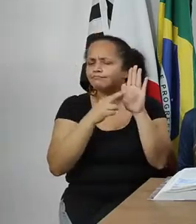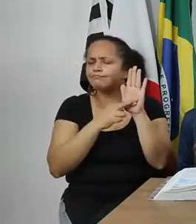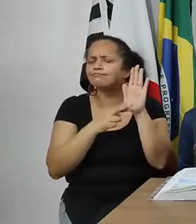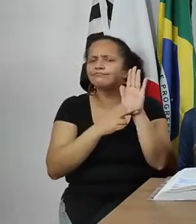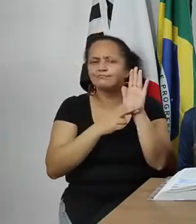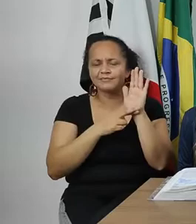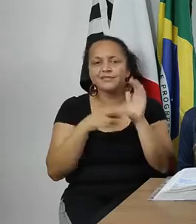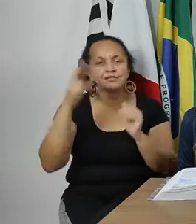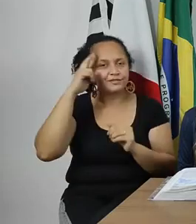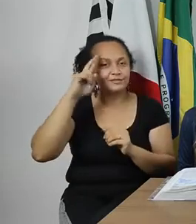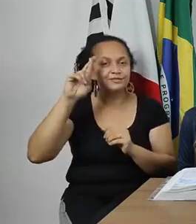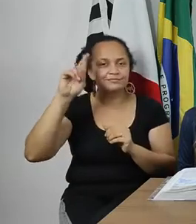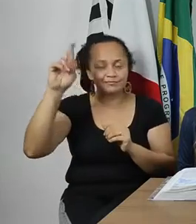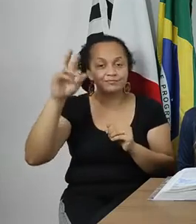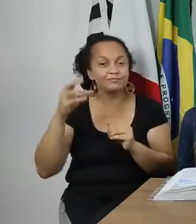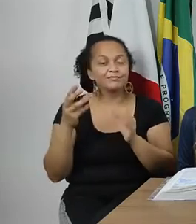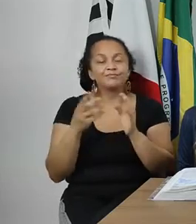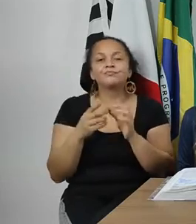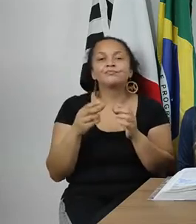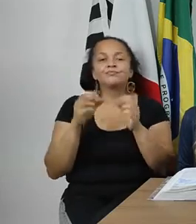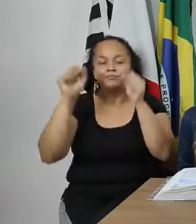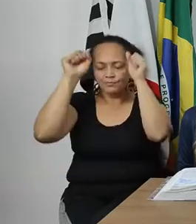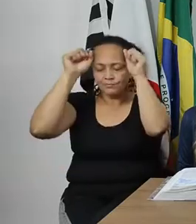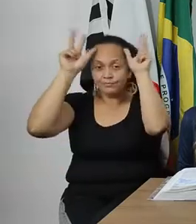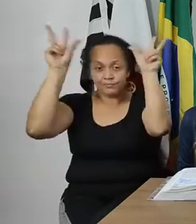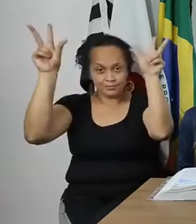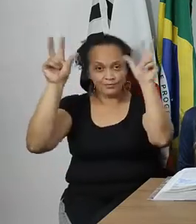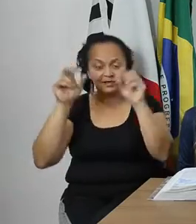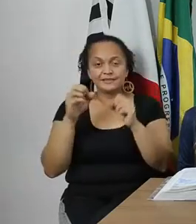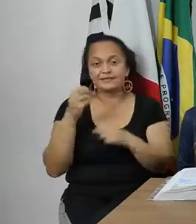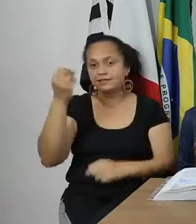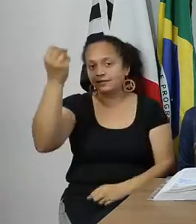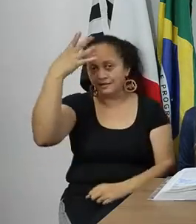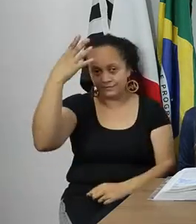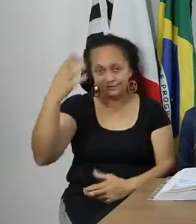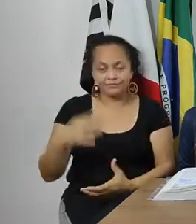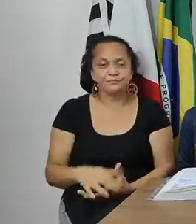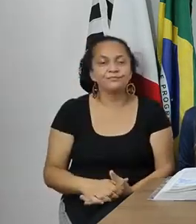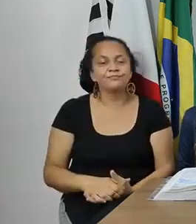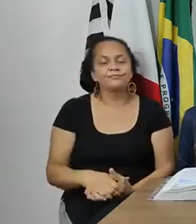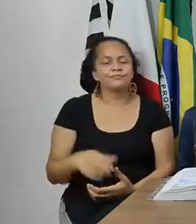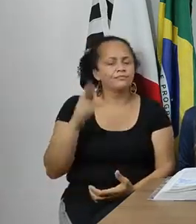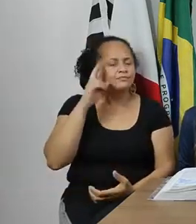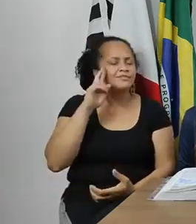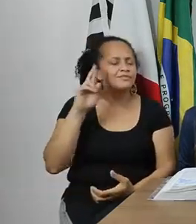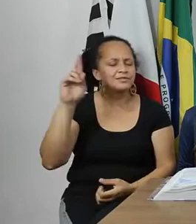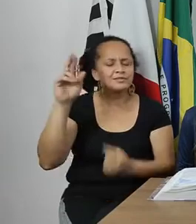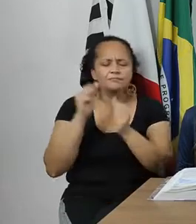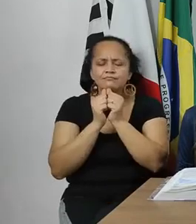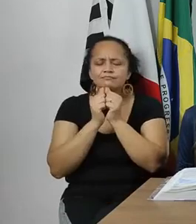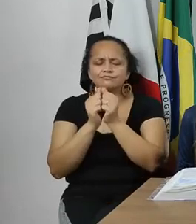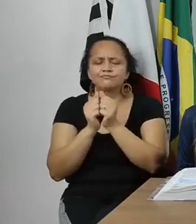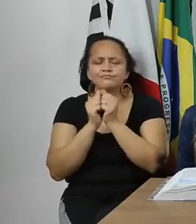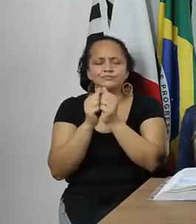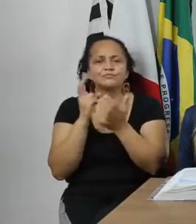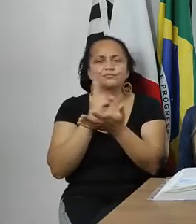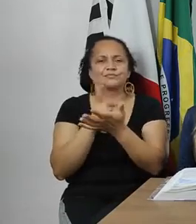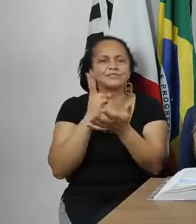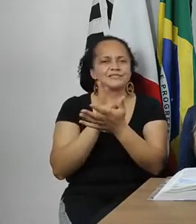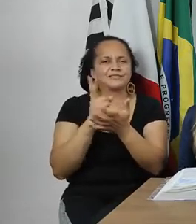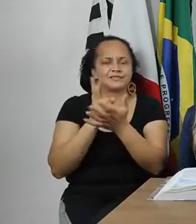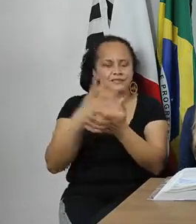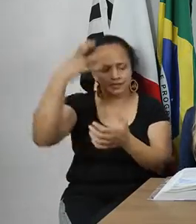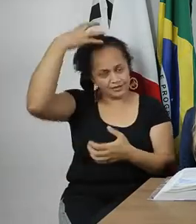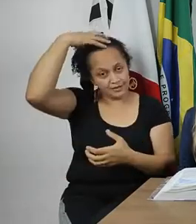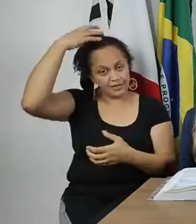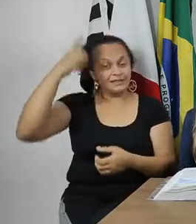tinha dado a Moisés. Por isso, o Senhor estava com ele, e ele teve sucesso em tudo